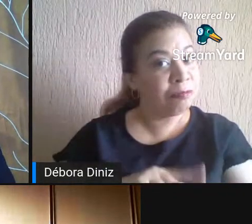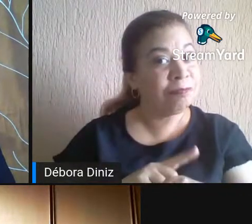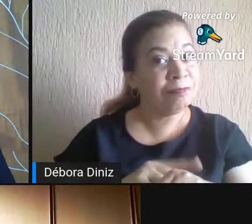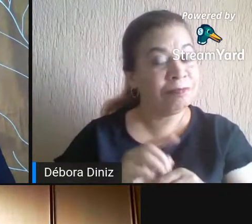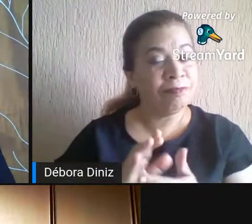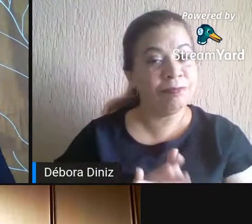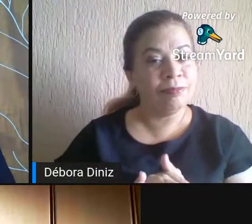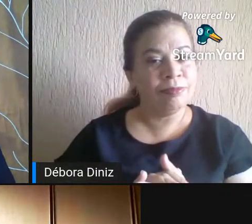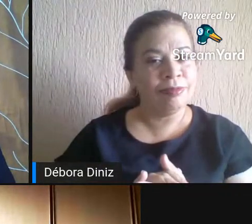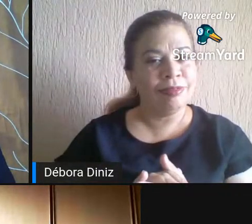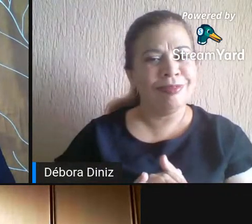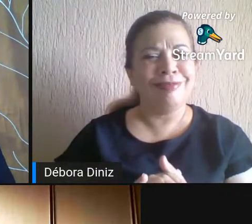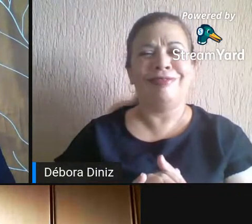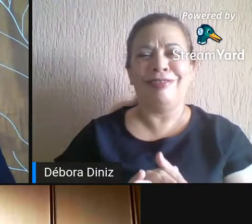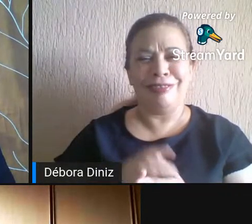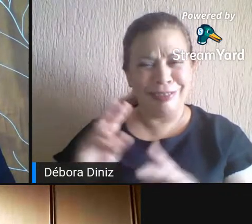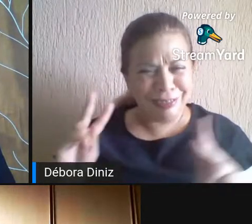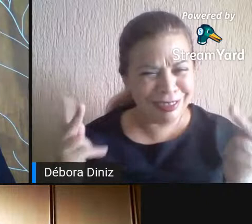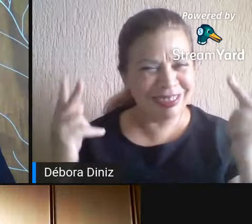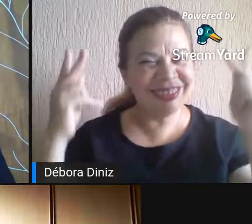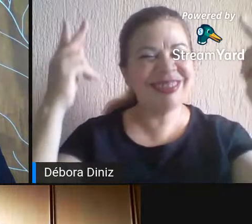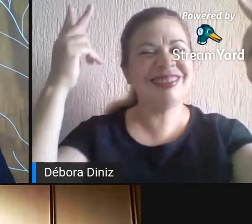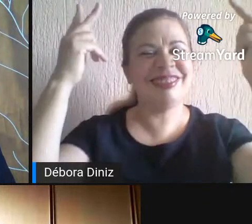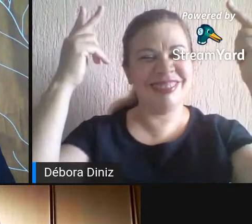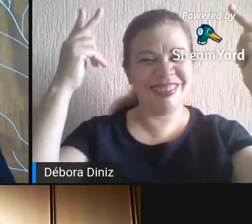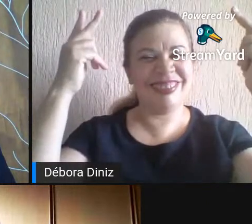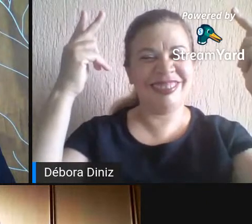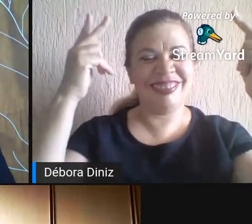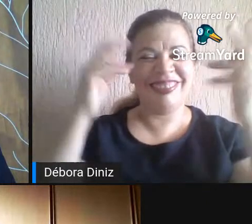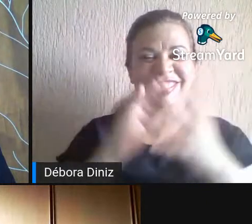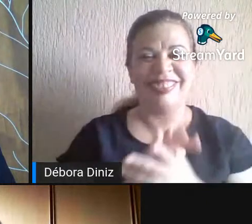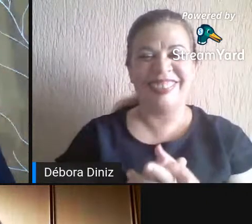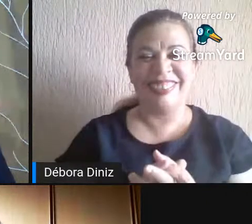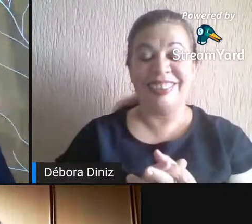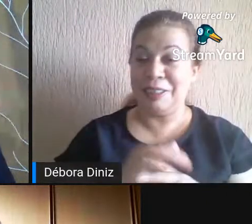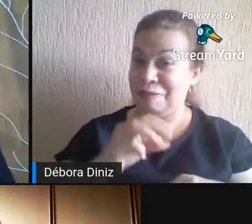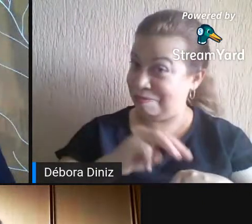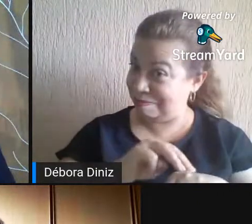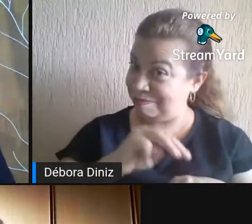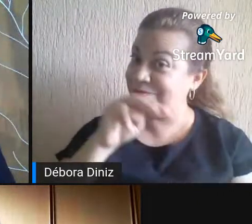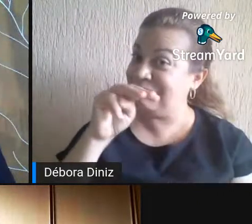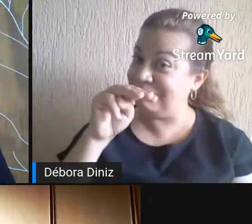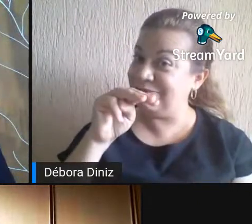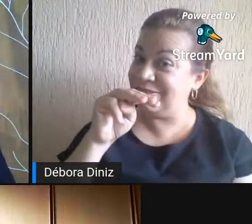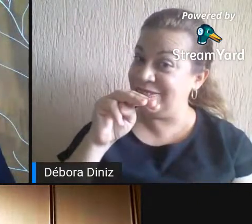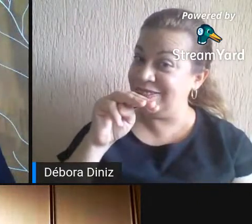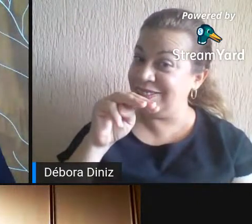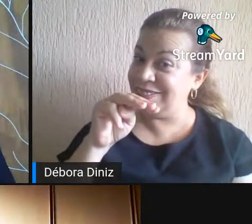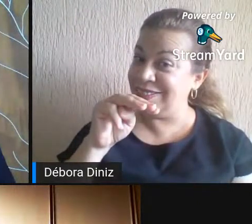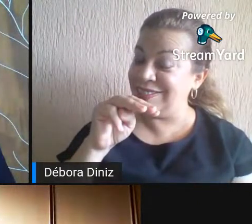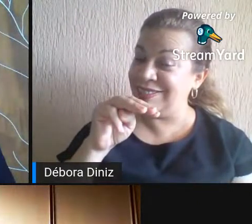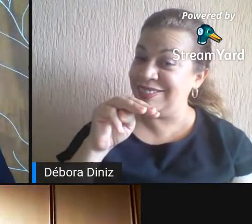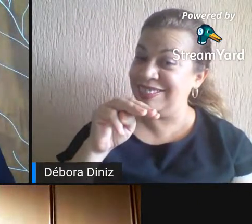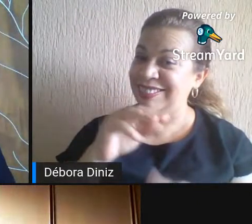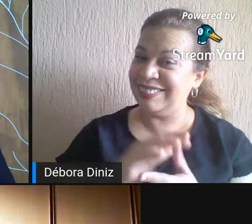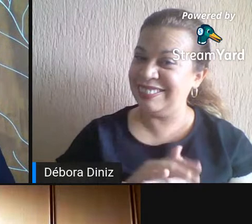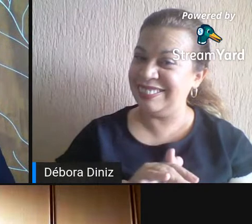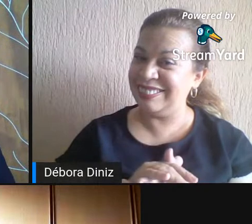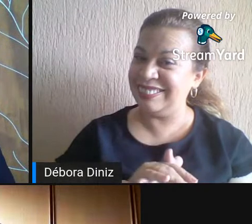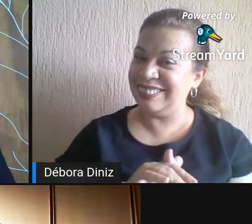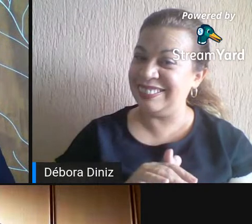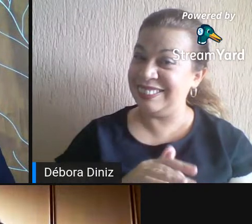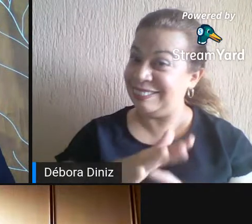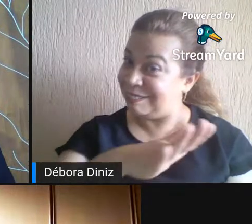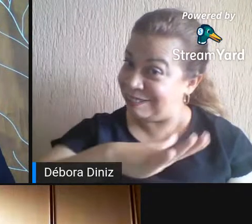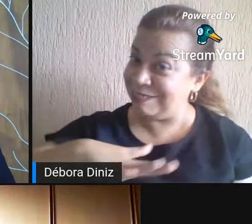de mais uma conquista, mais uma vitória, esse mestrado que em rede, né, que é o maior